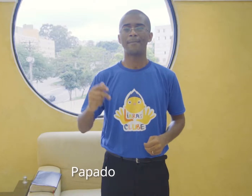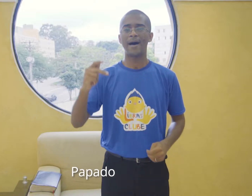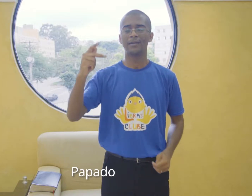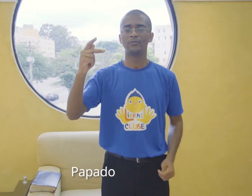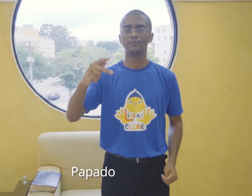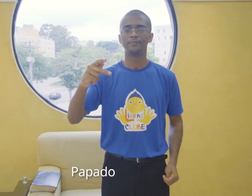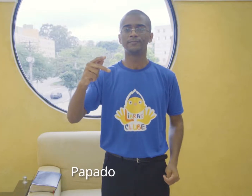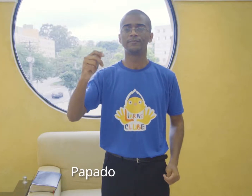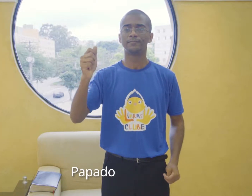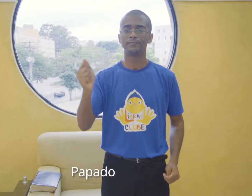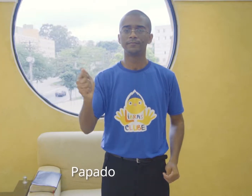Papado,